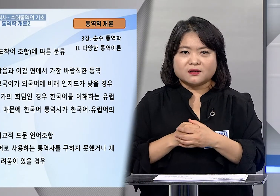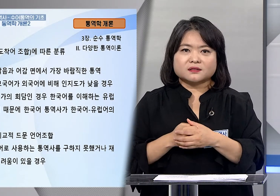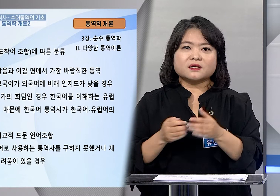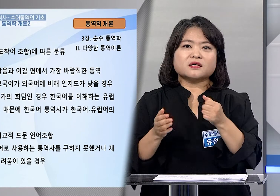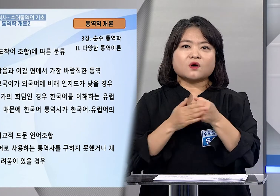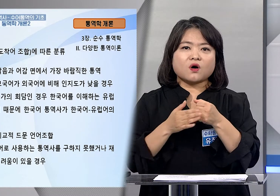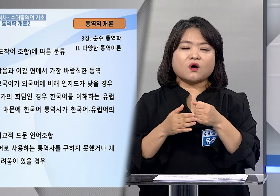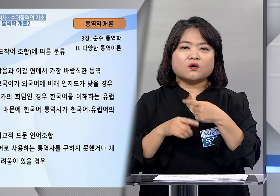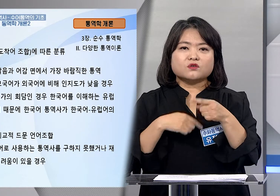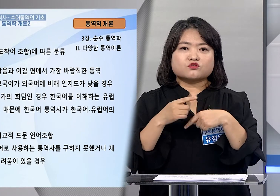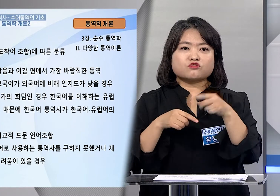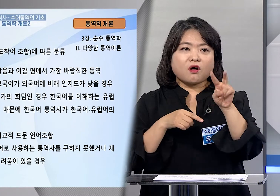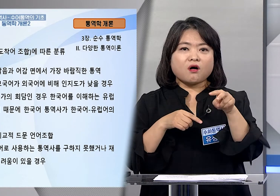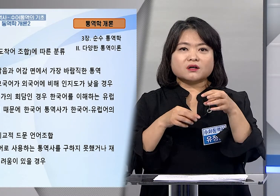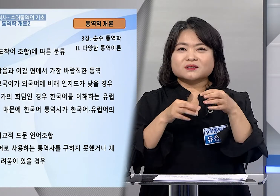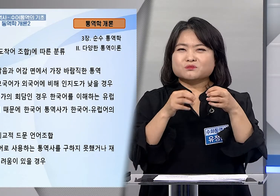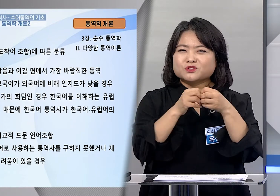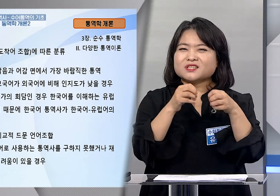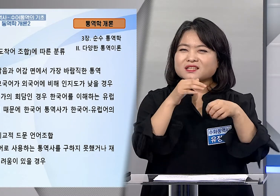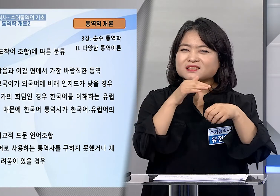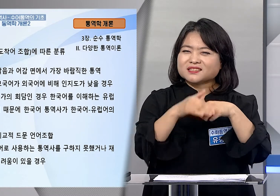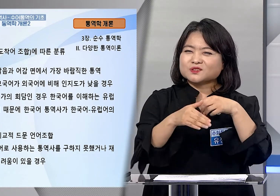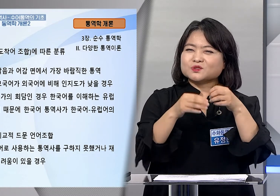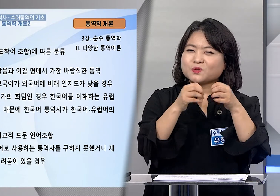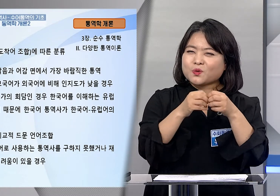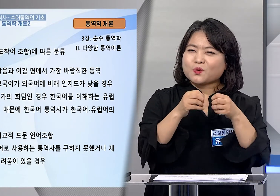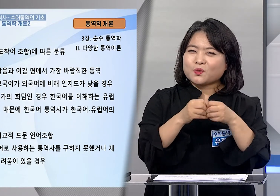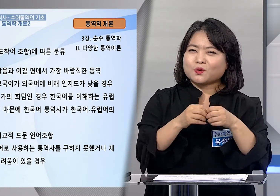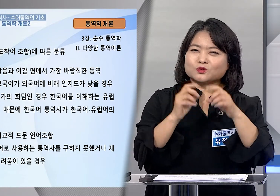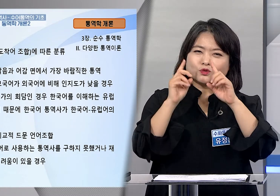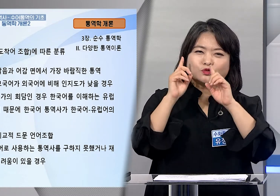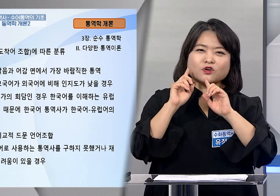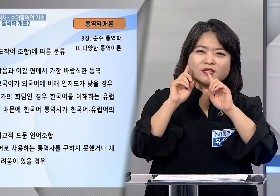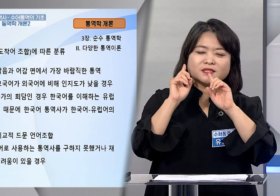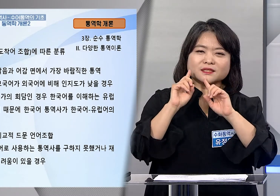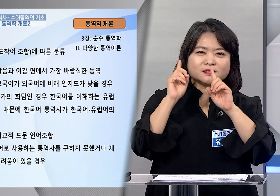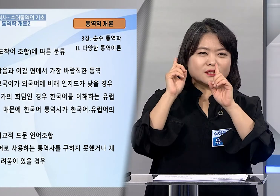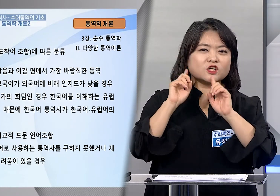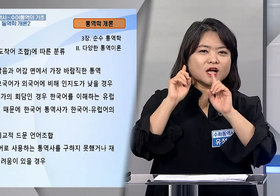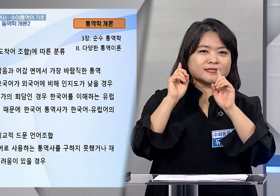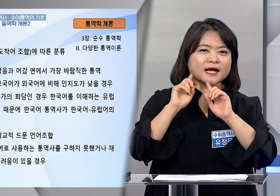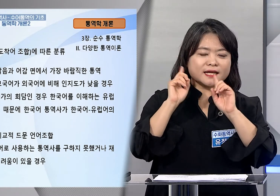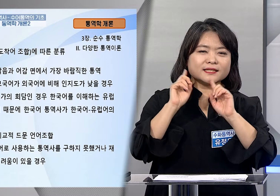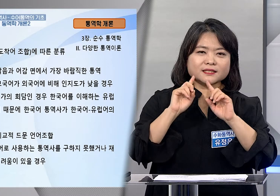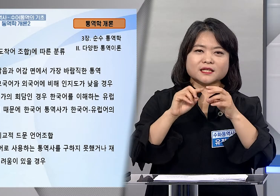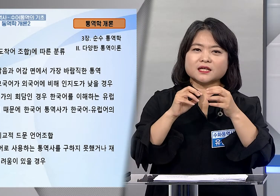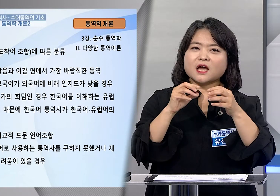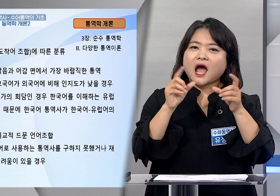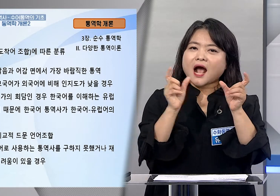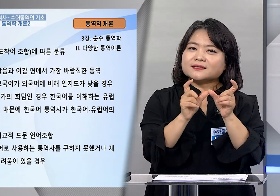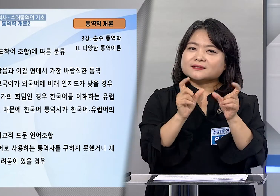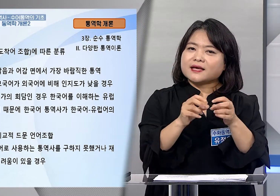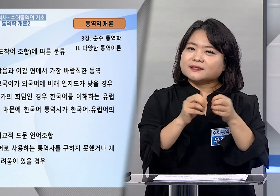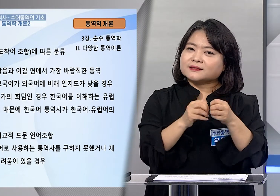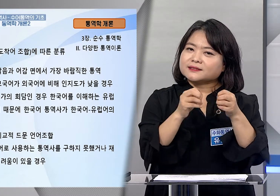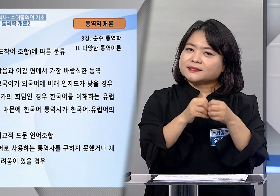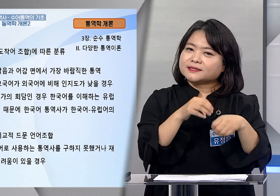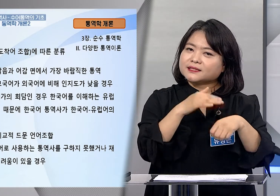그래서 수어 문장식으로 구어인들, 청각장애인들이 한글 대응식